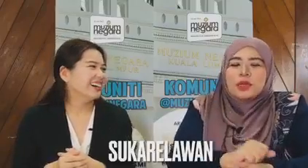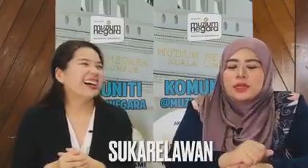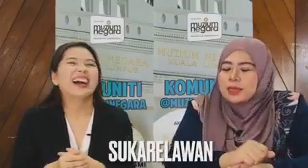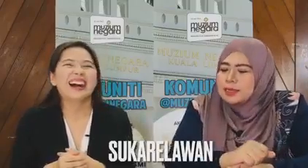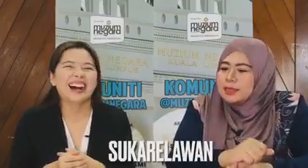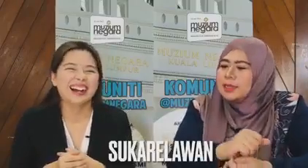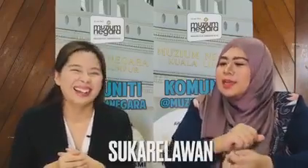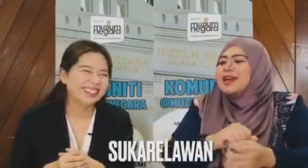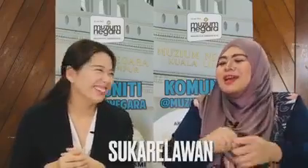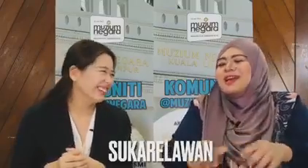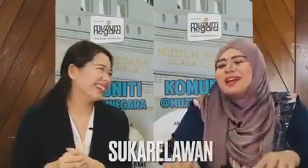Dadah hari ini.